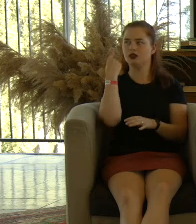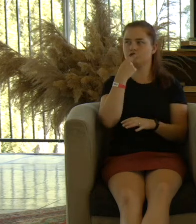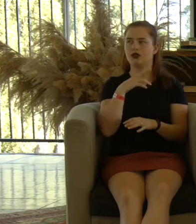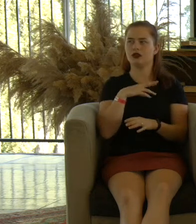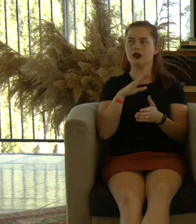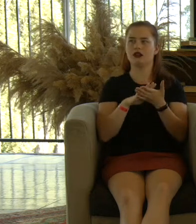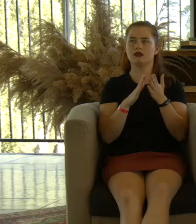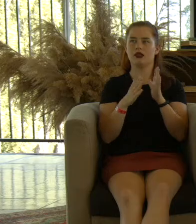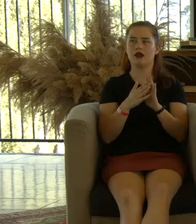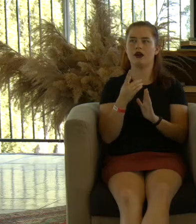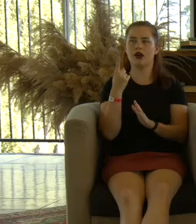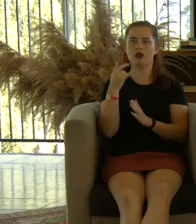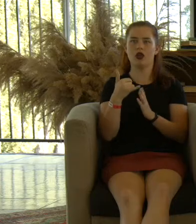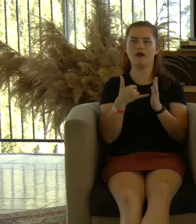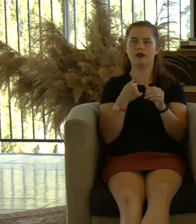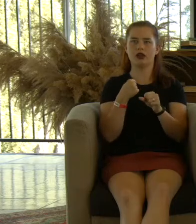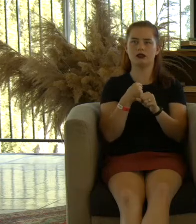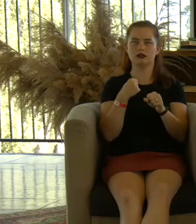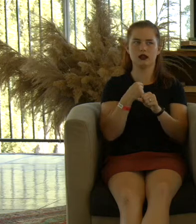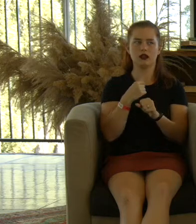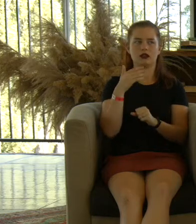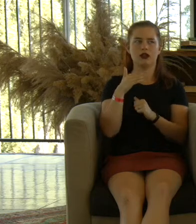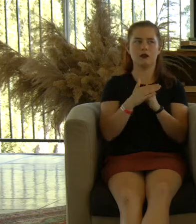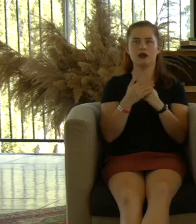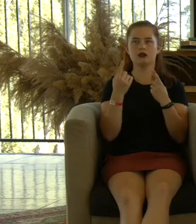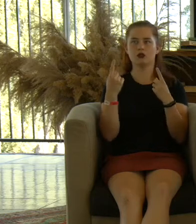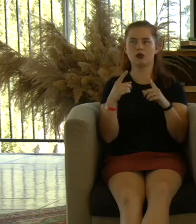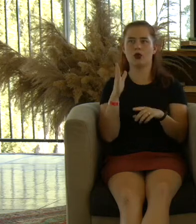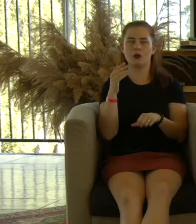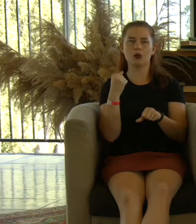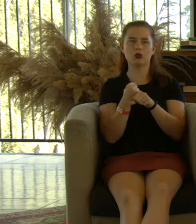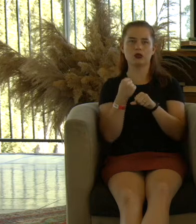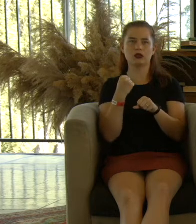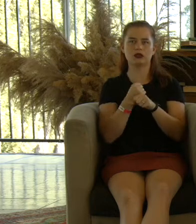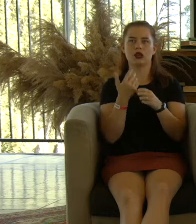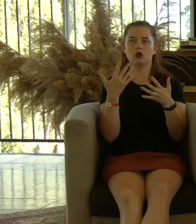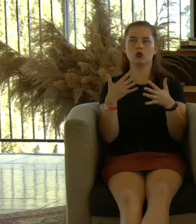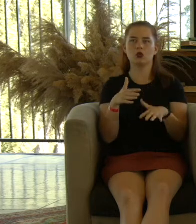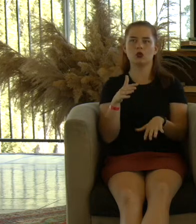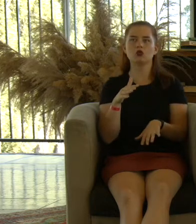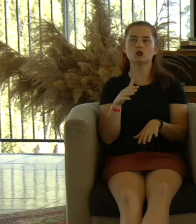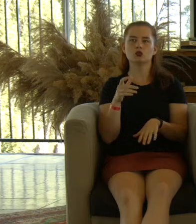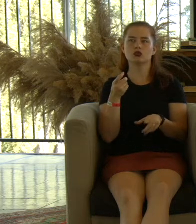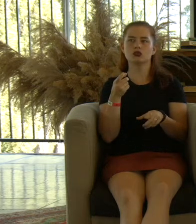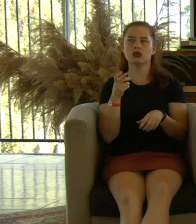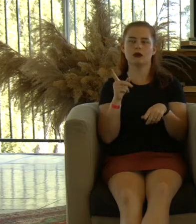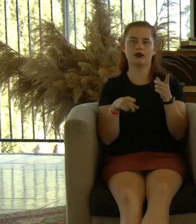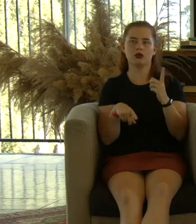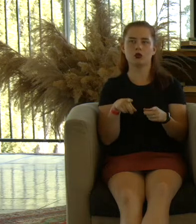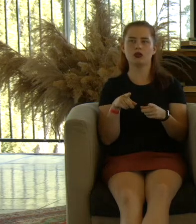одной винодельней, и я на базе другой винодельни буду делать, ну, уже почти натуральное вино, сколько мы будем